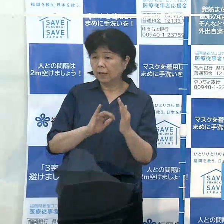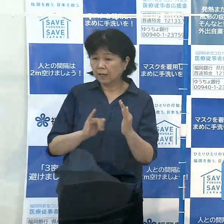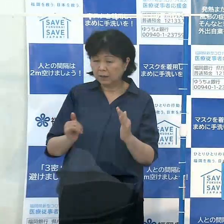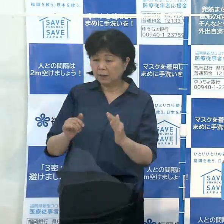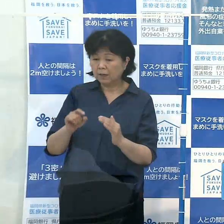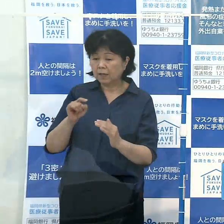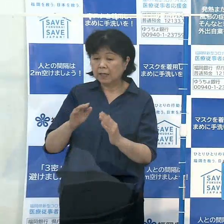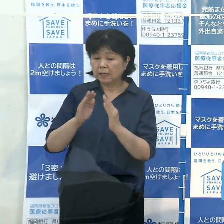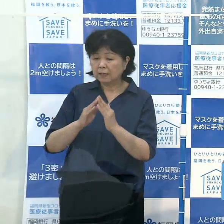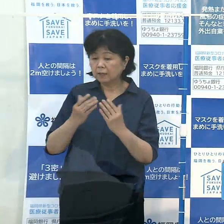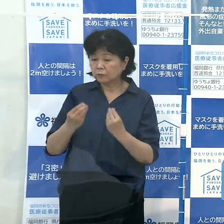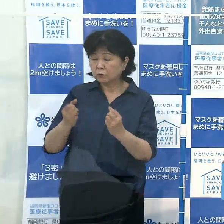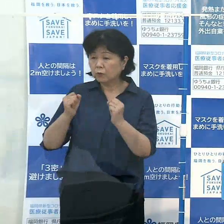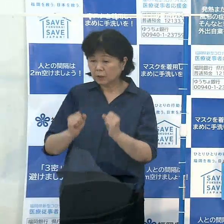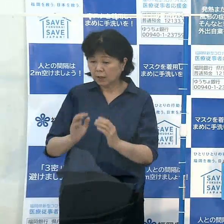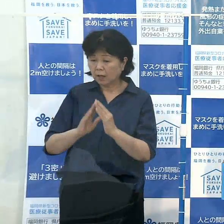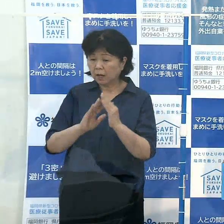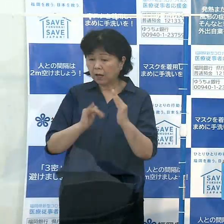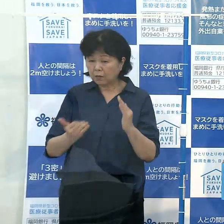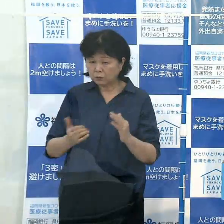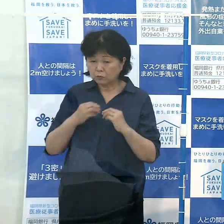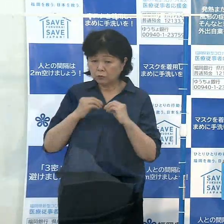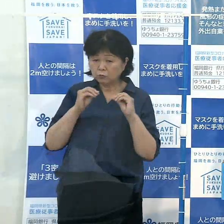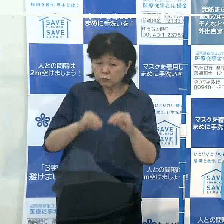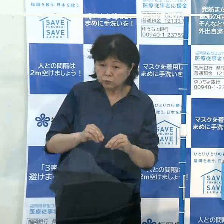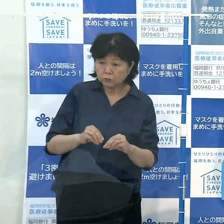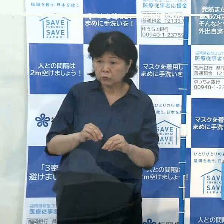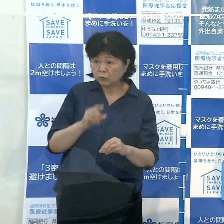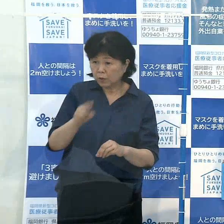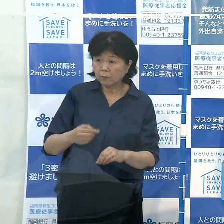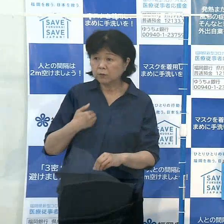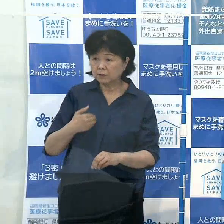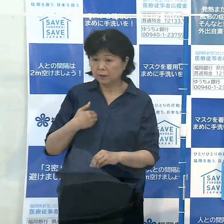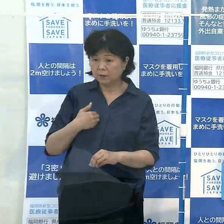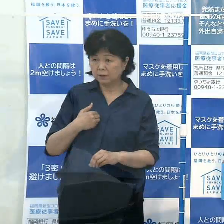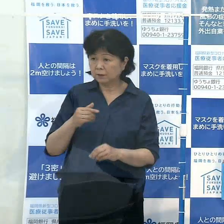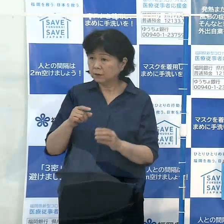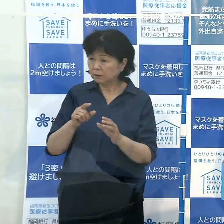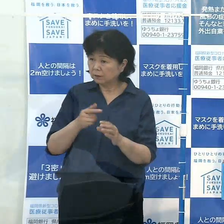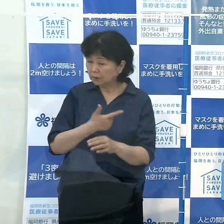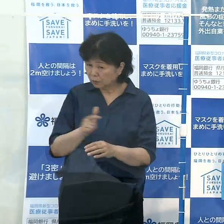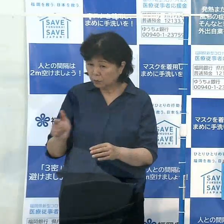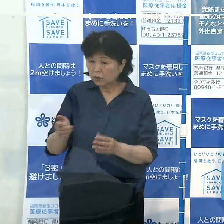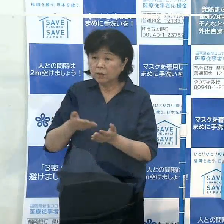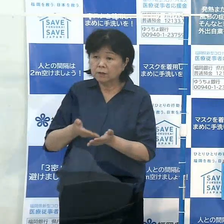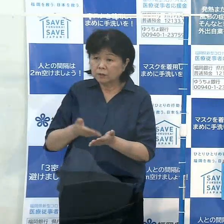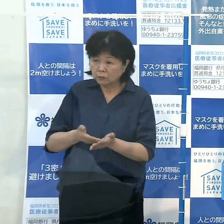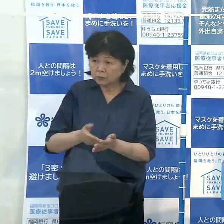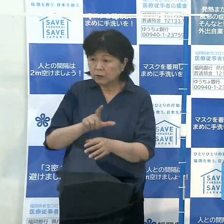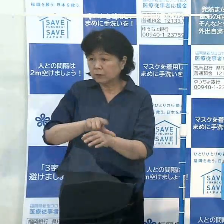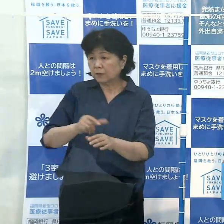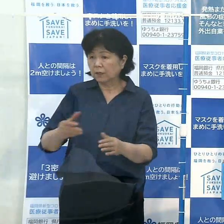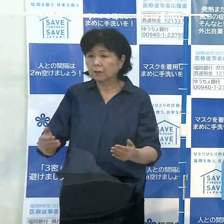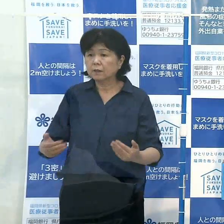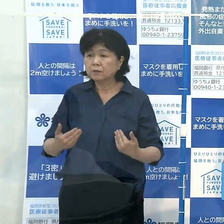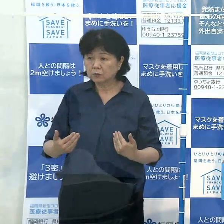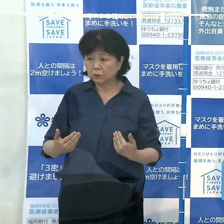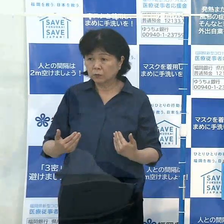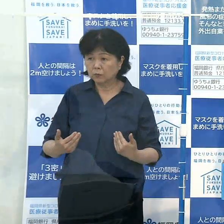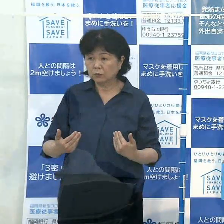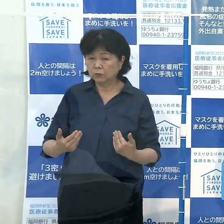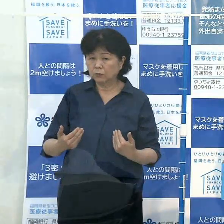す可能性もあるとか、そういった説得あるいは説明、そういったものに時間を要するケースが